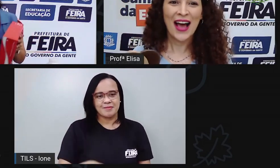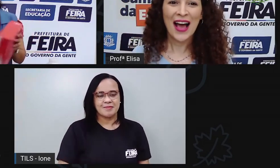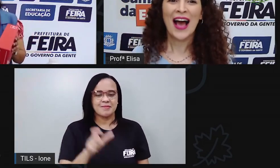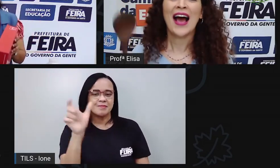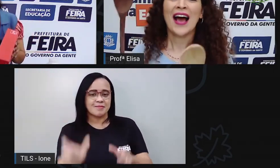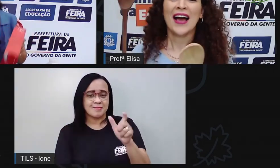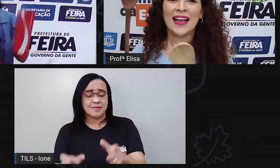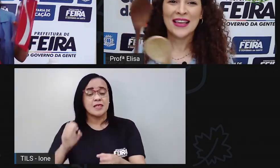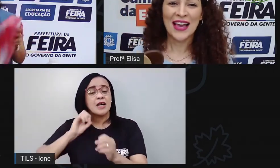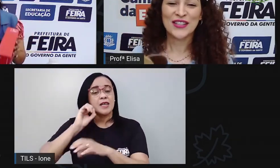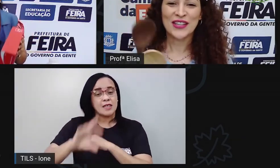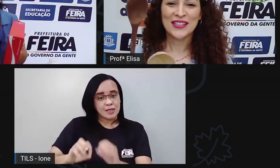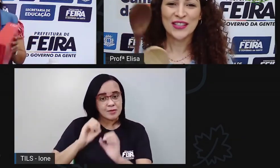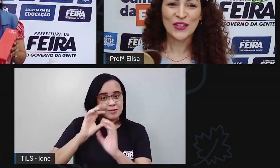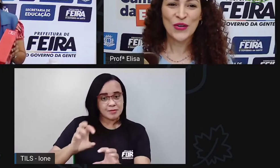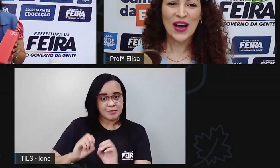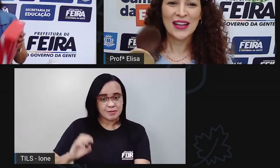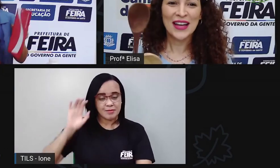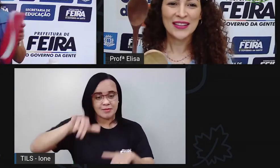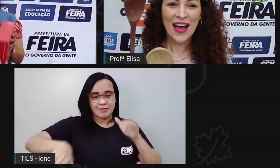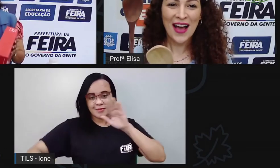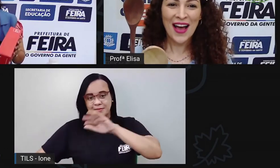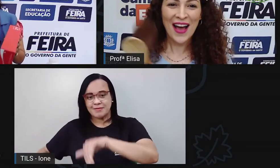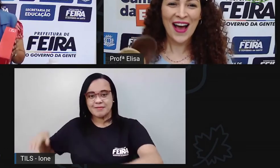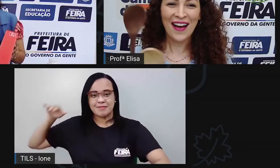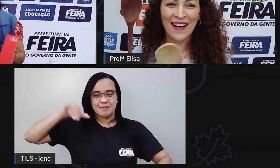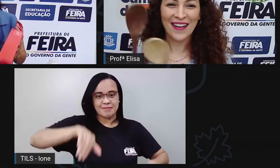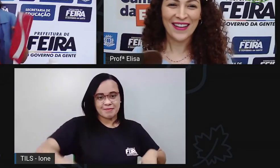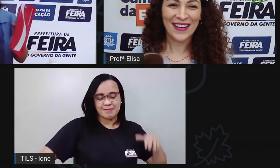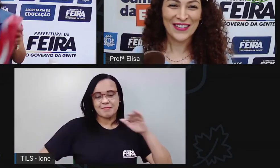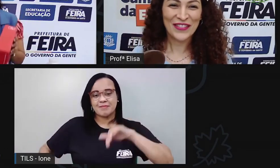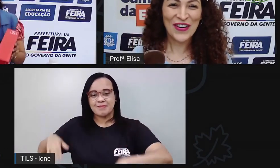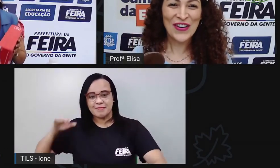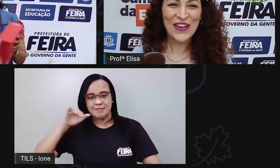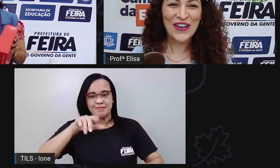nadar, vai. Quem te ensinou a nadar.